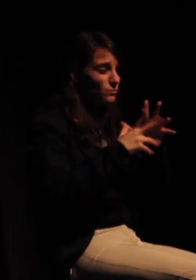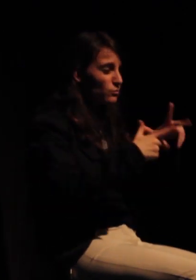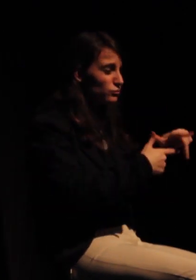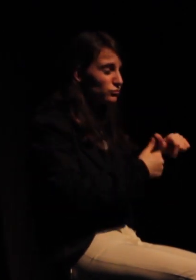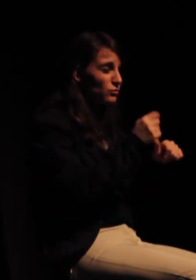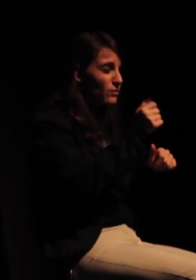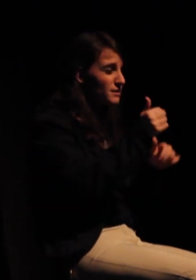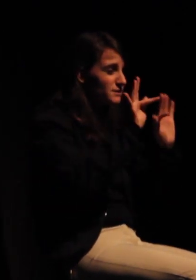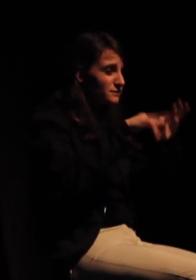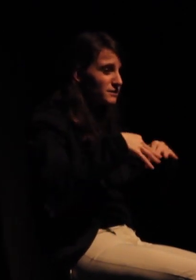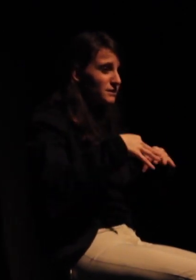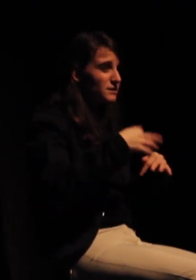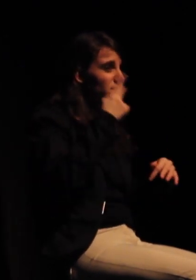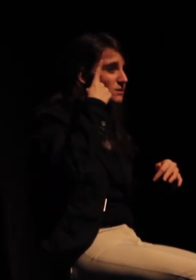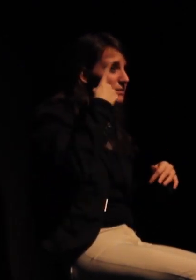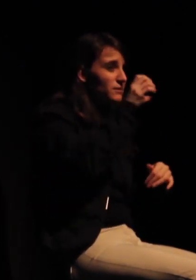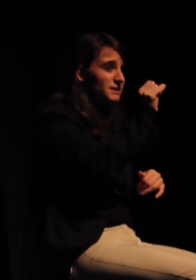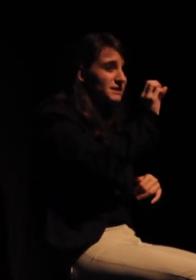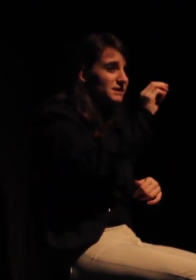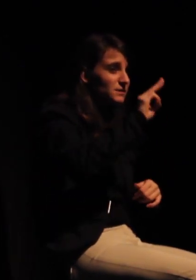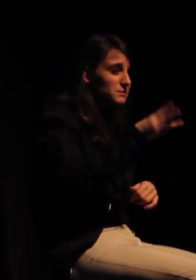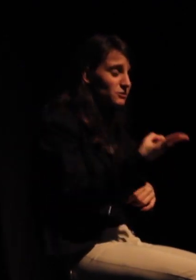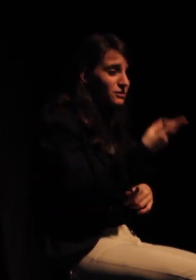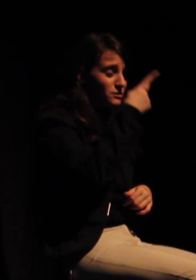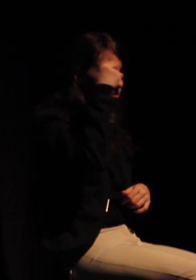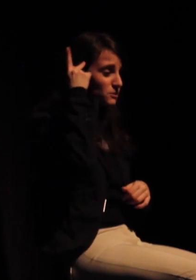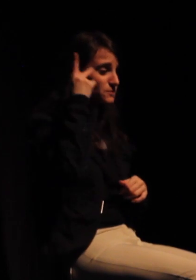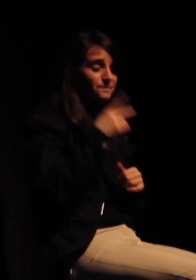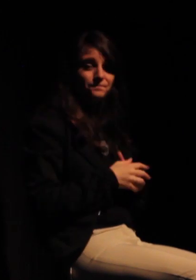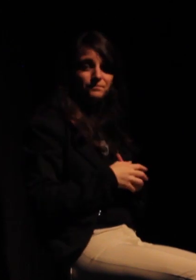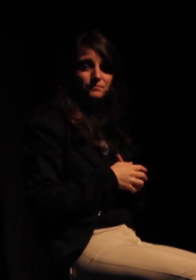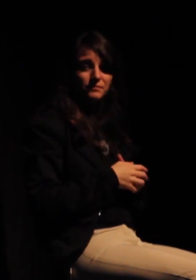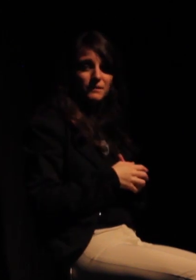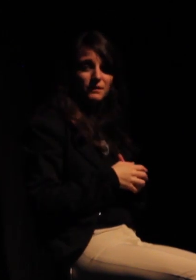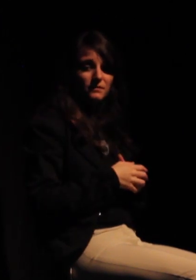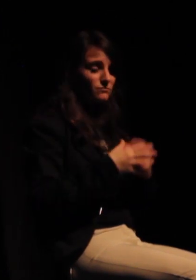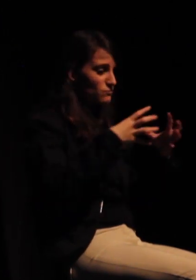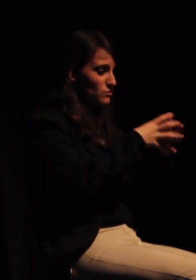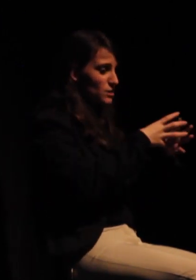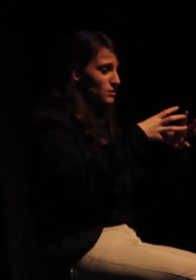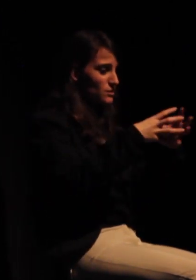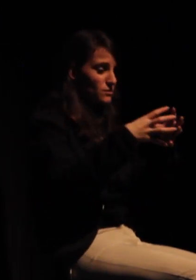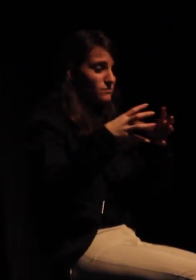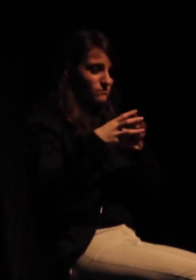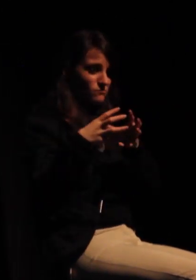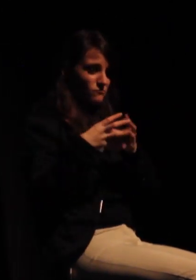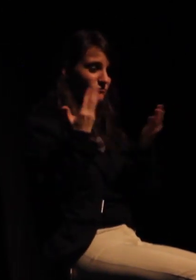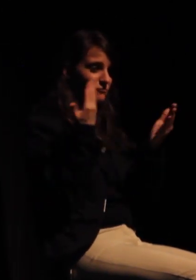São Paulo é uma cidade de 60 milhões de habitantes. Todo mundo fechado em bairros, que são